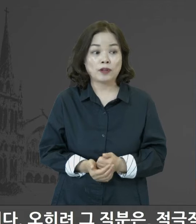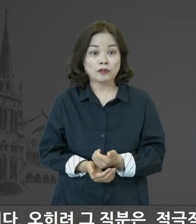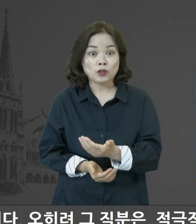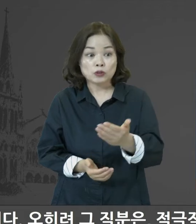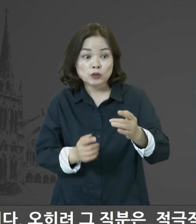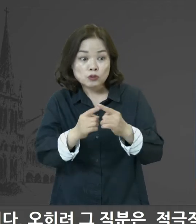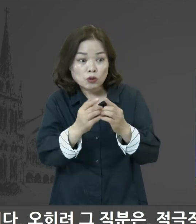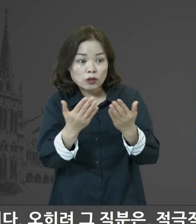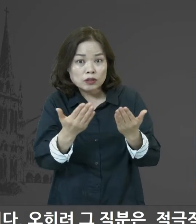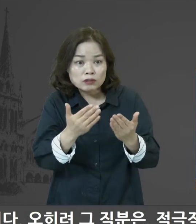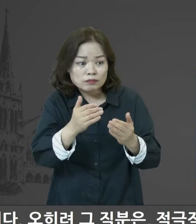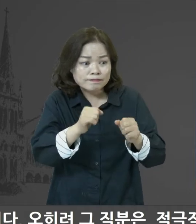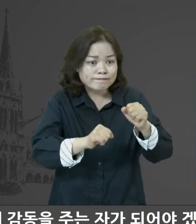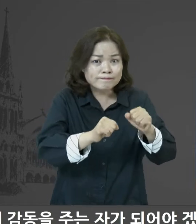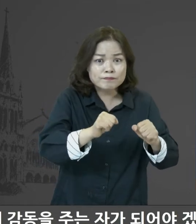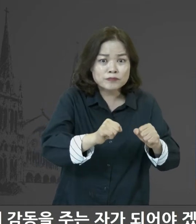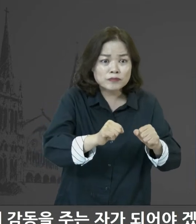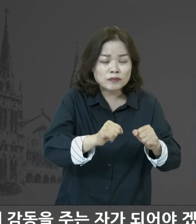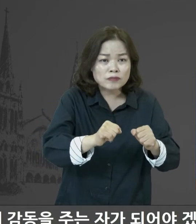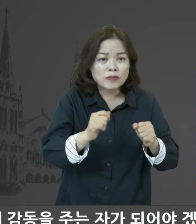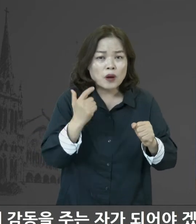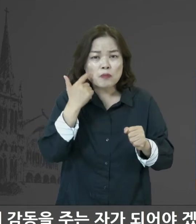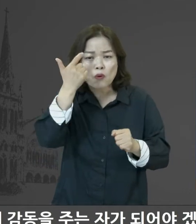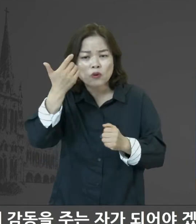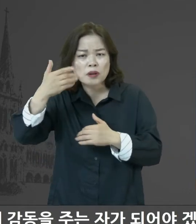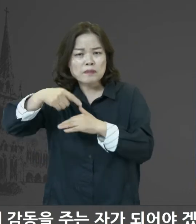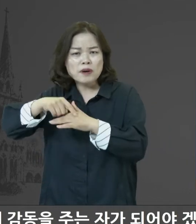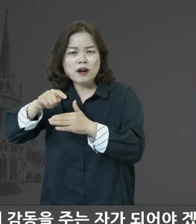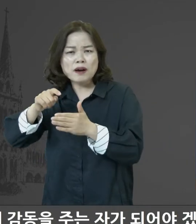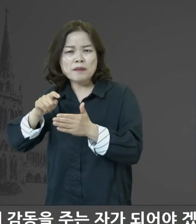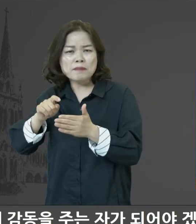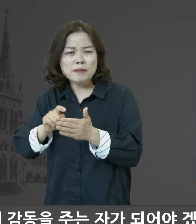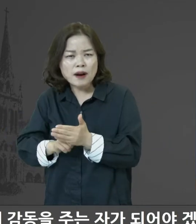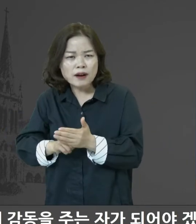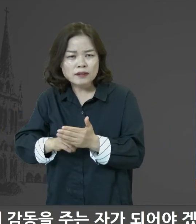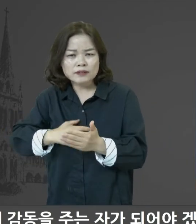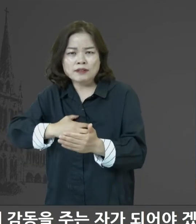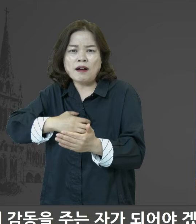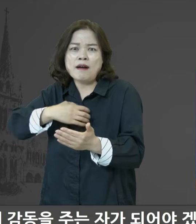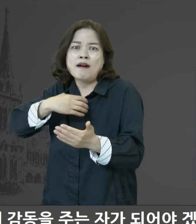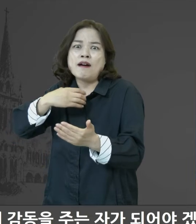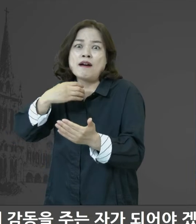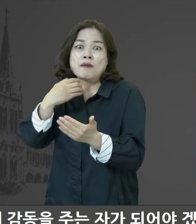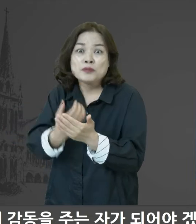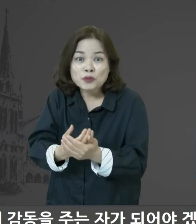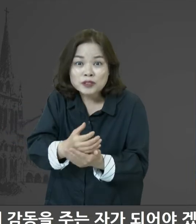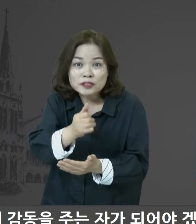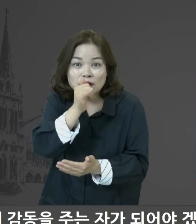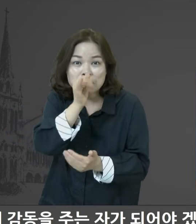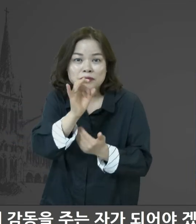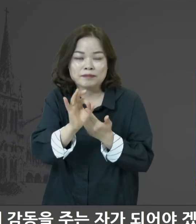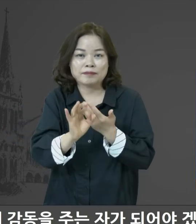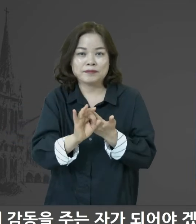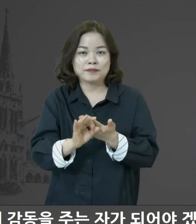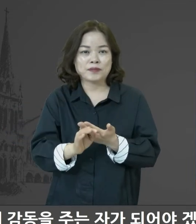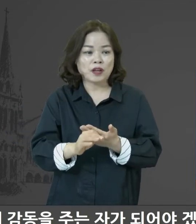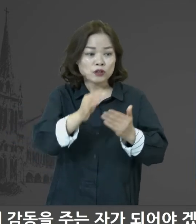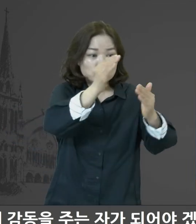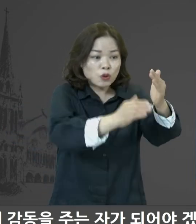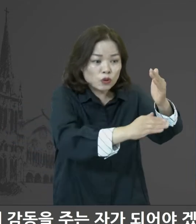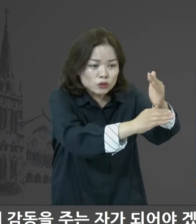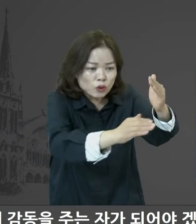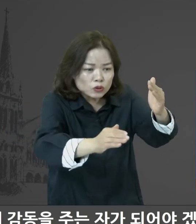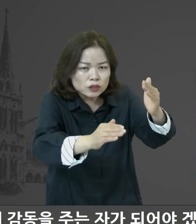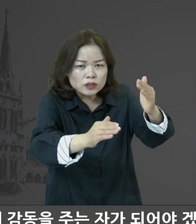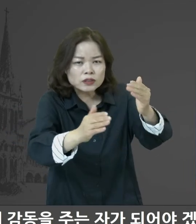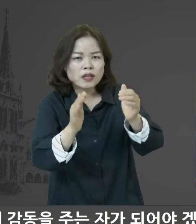여러분이 교회 일을 행하는 걸 보면서 목회자들의 마음이 녹아내릴 정도의 감동을 받고 성도들의